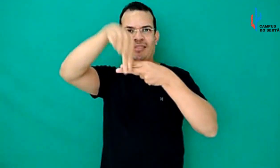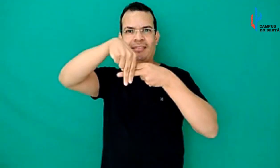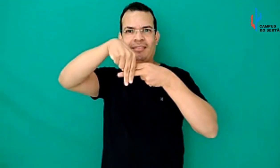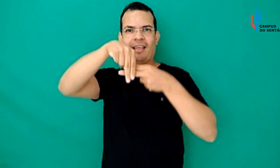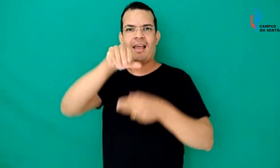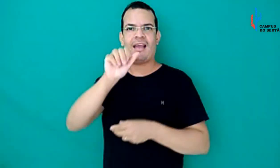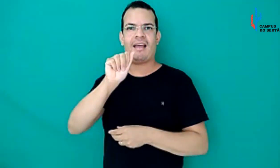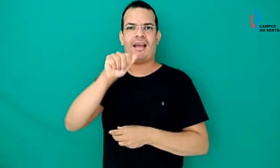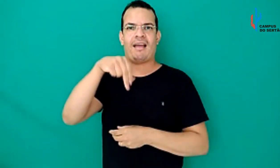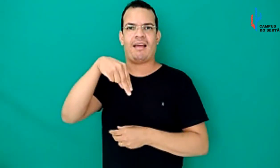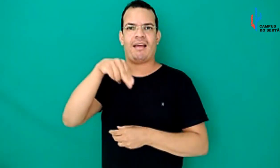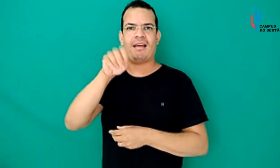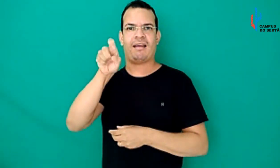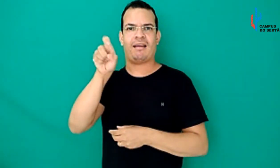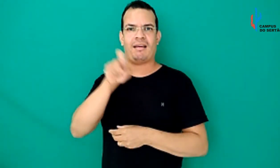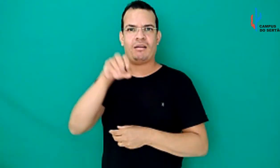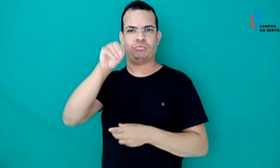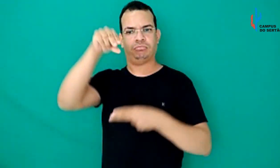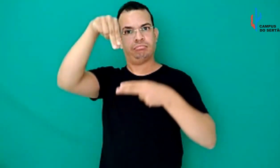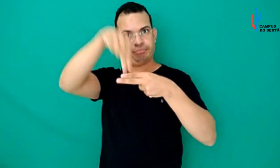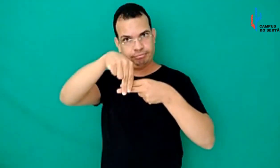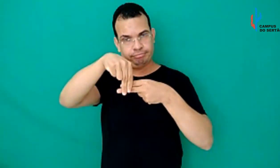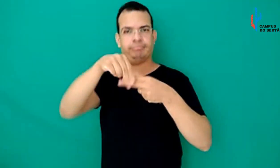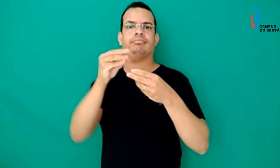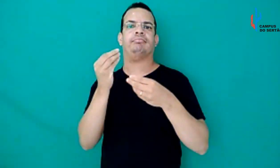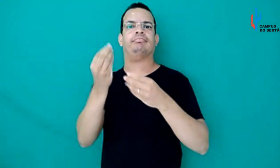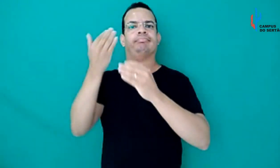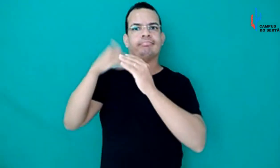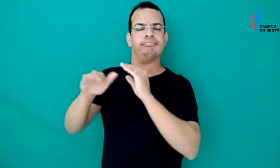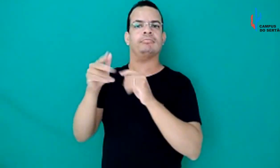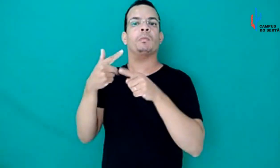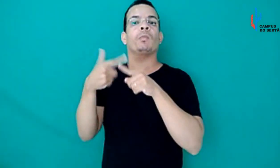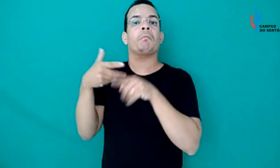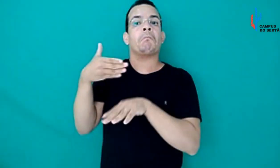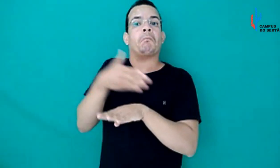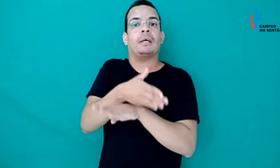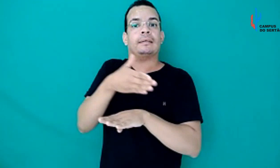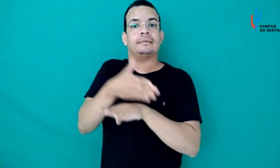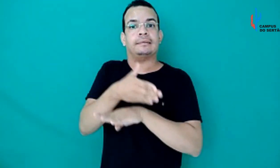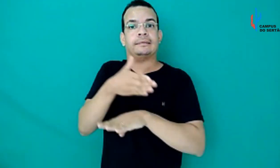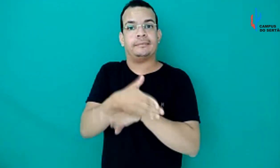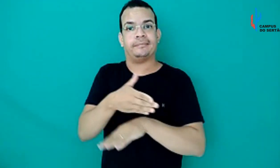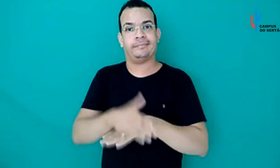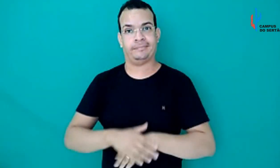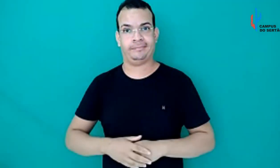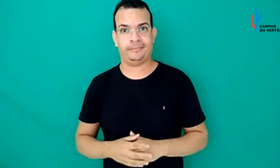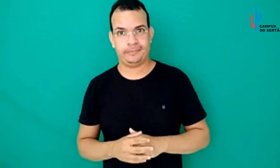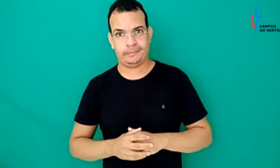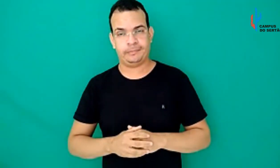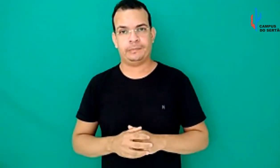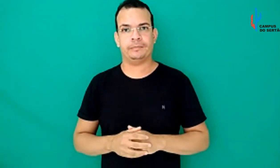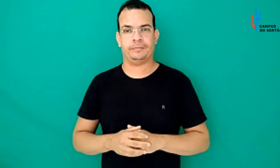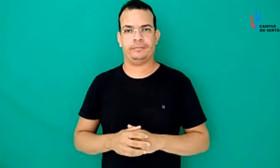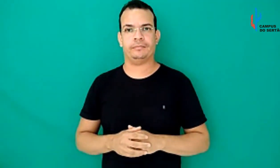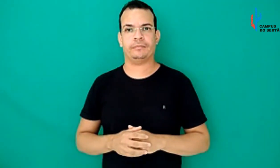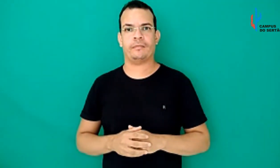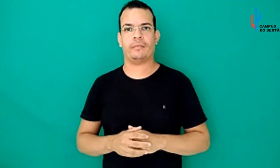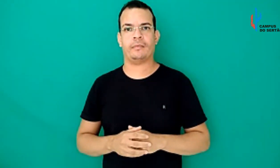Anexe as informações e enviem sua frequência, tá ok?